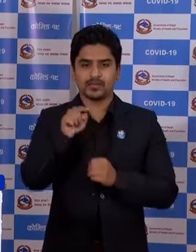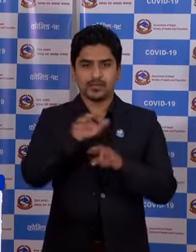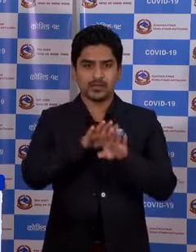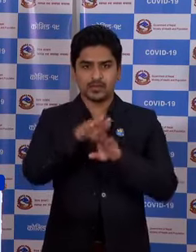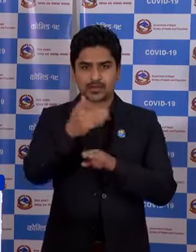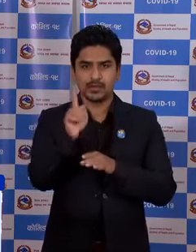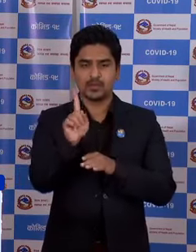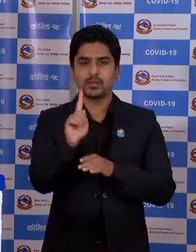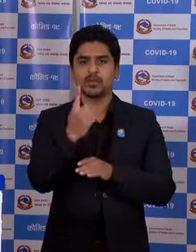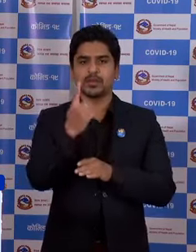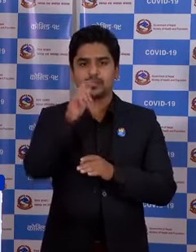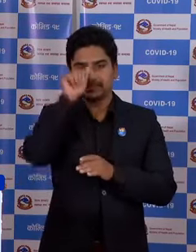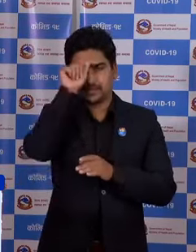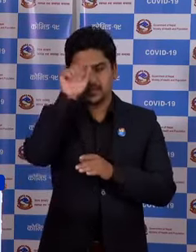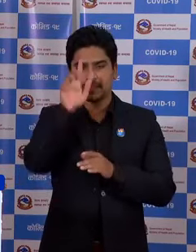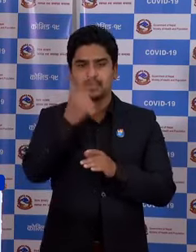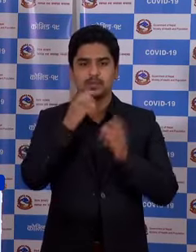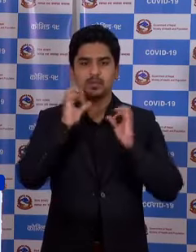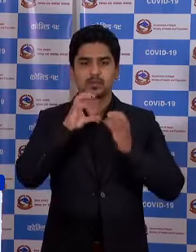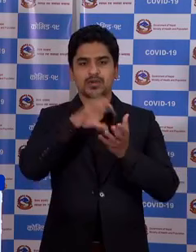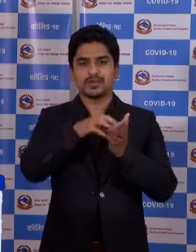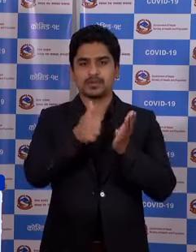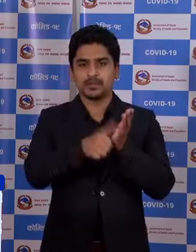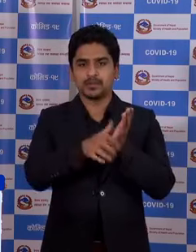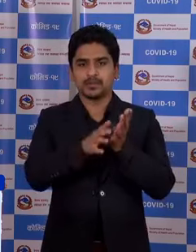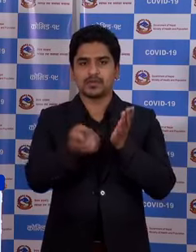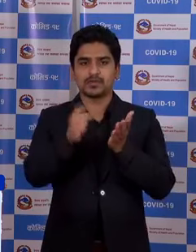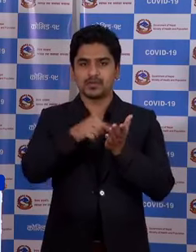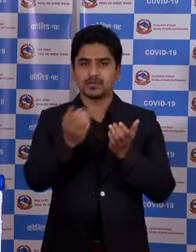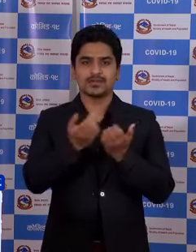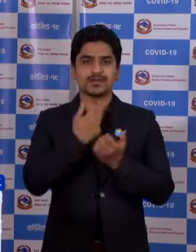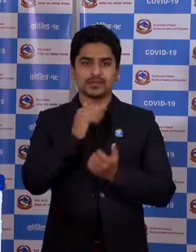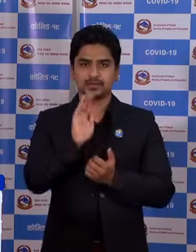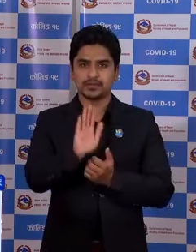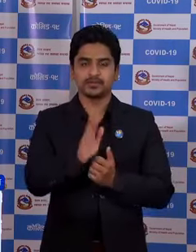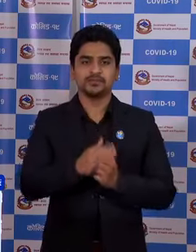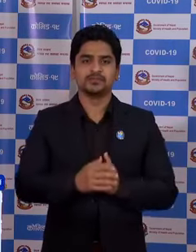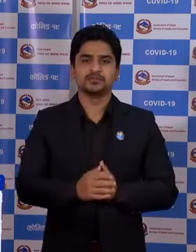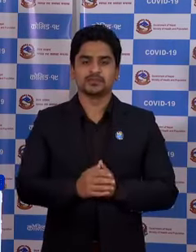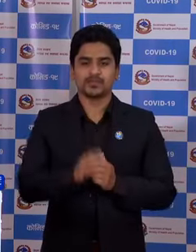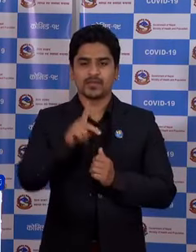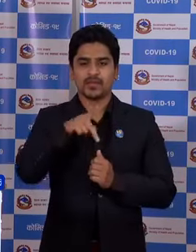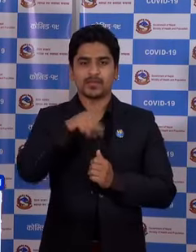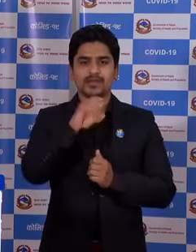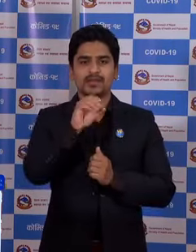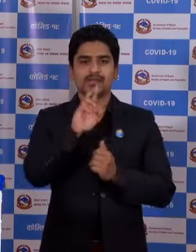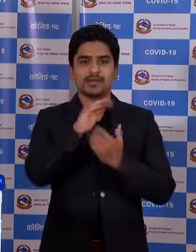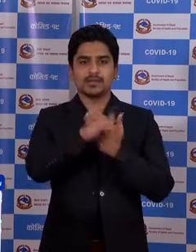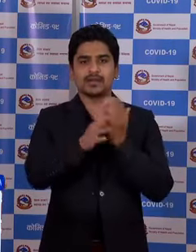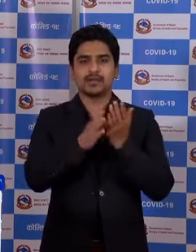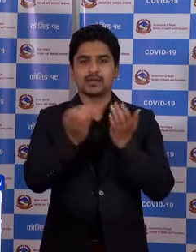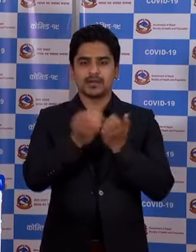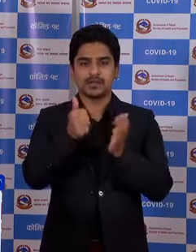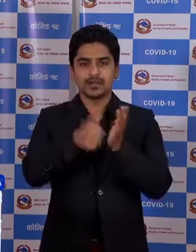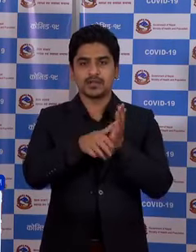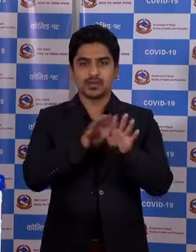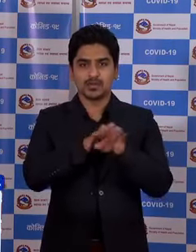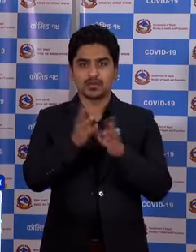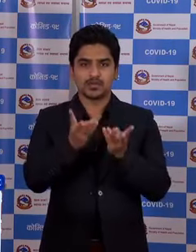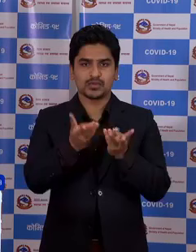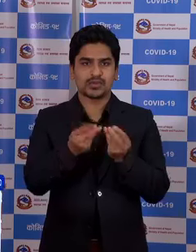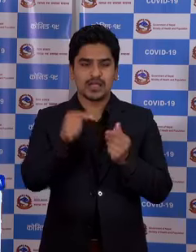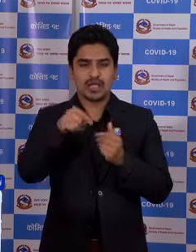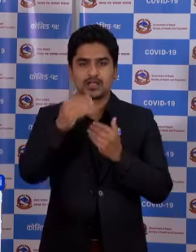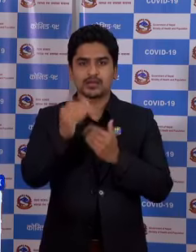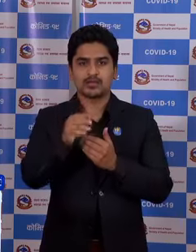यहाँहरूलाई पहिलो अपडेट मैले प्रयोगशालाको परीक्षणबाट गराउन चाहन्छु। पिसिआर विधिबाट गरिएका परीक्षणहरूको